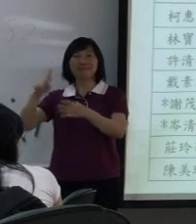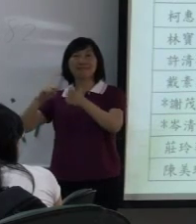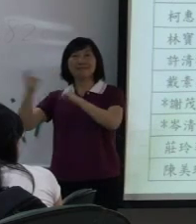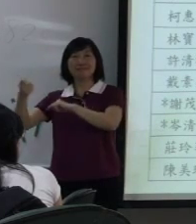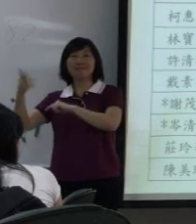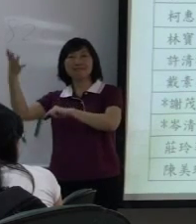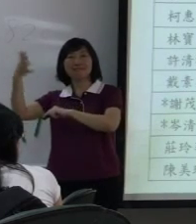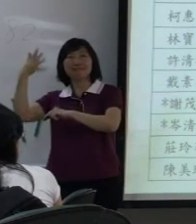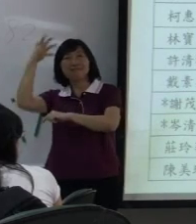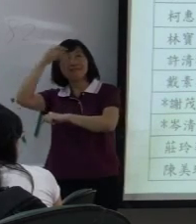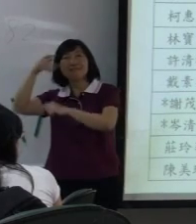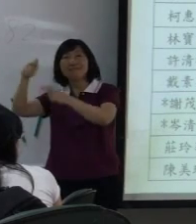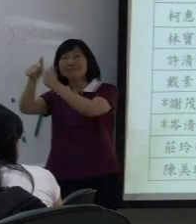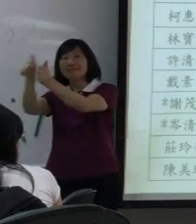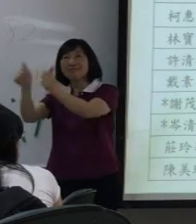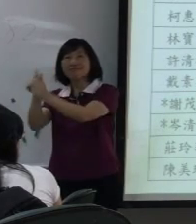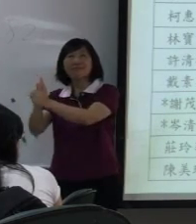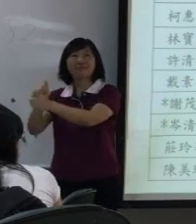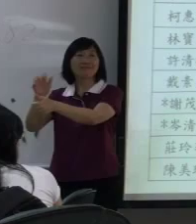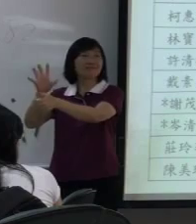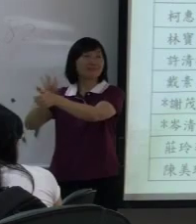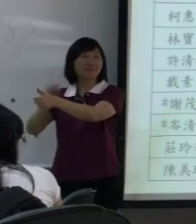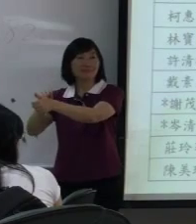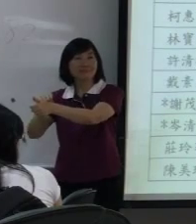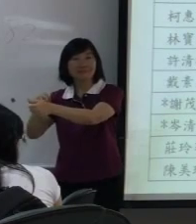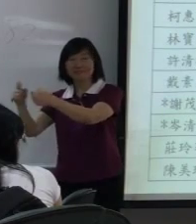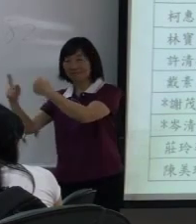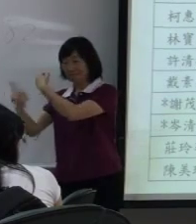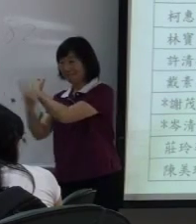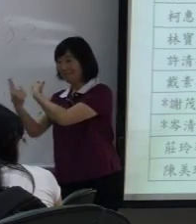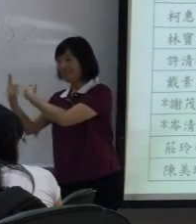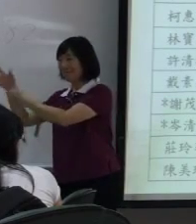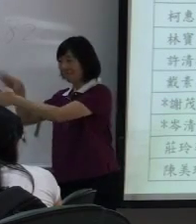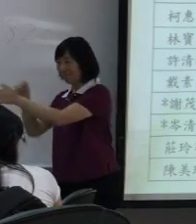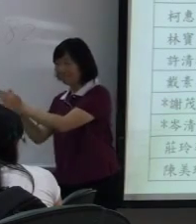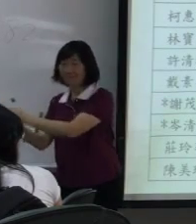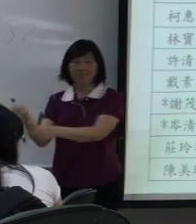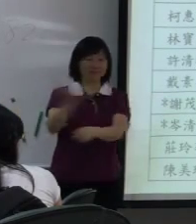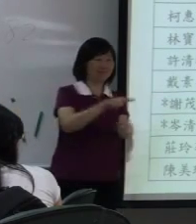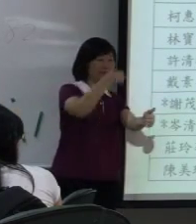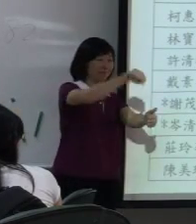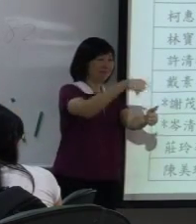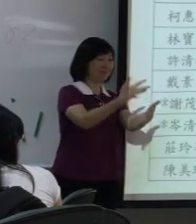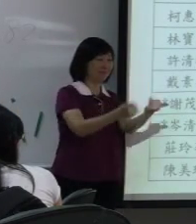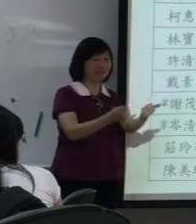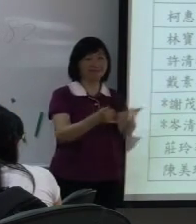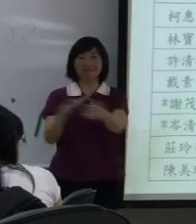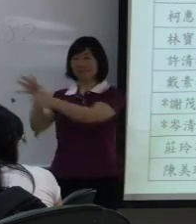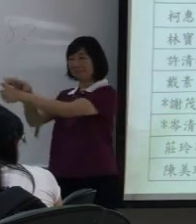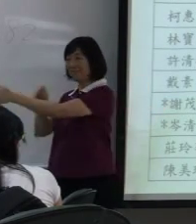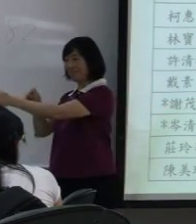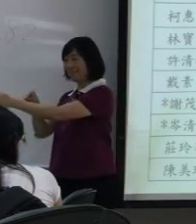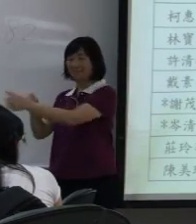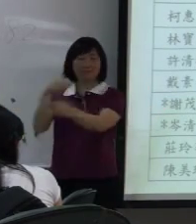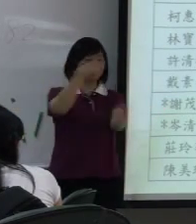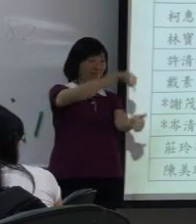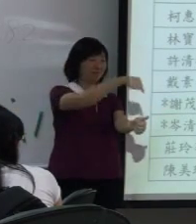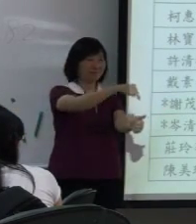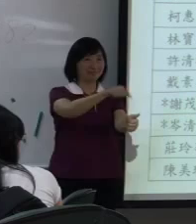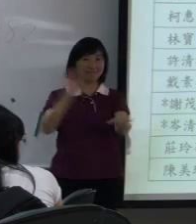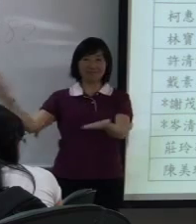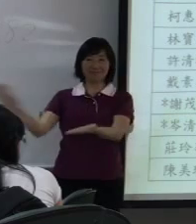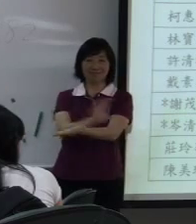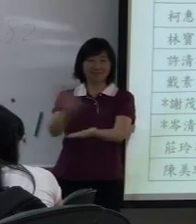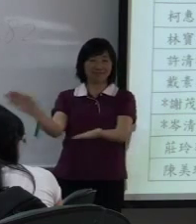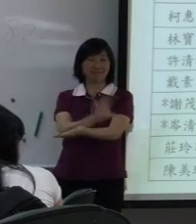生学一课，然后上课就教一课，学一课就教